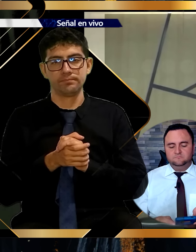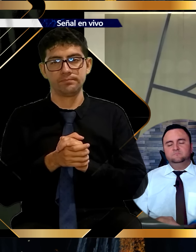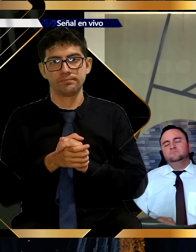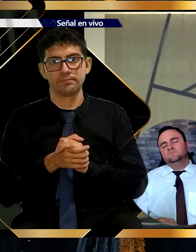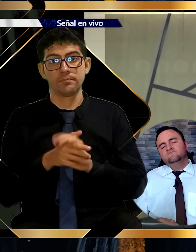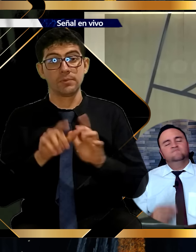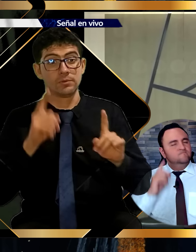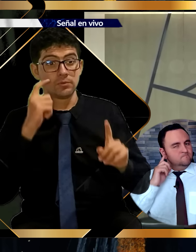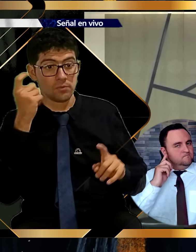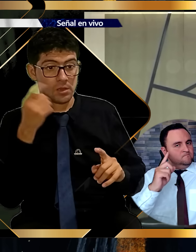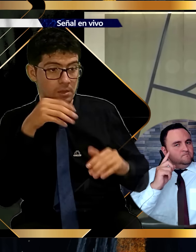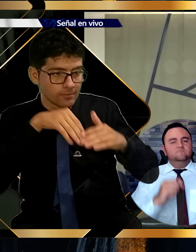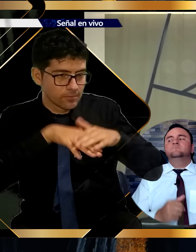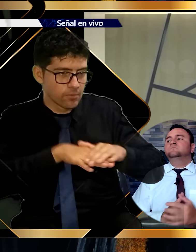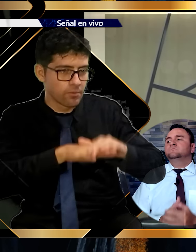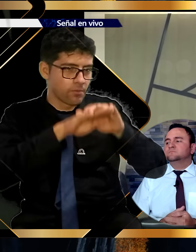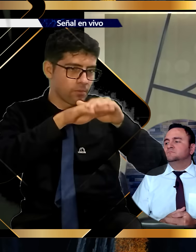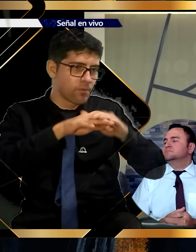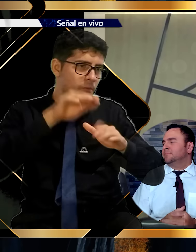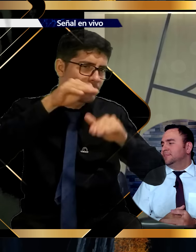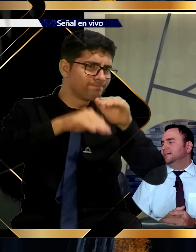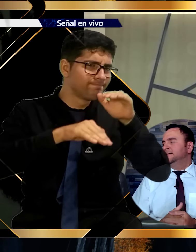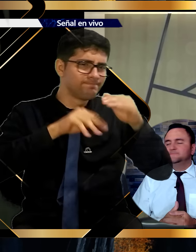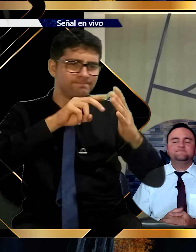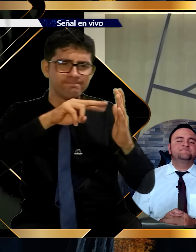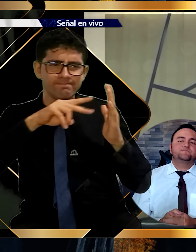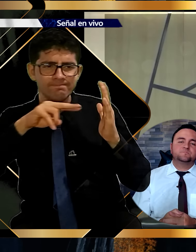Si no, no te tires, porque se ahogan los dos.